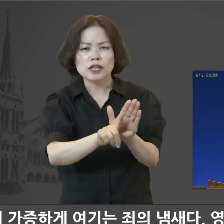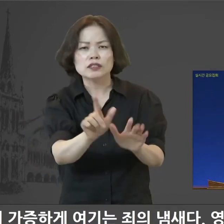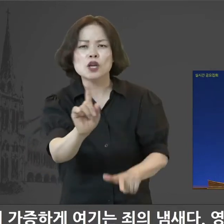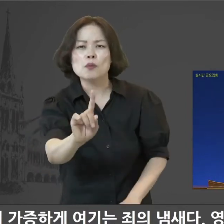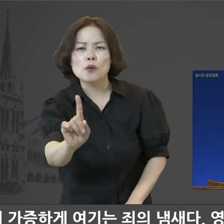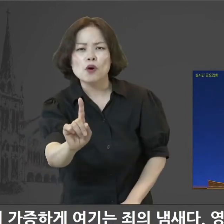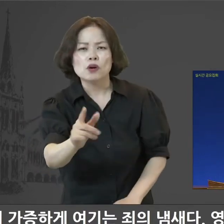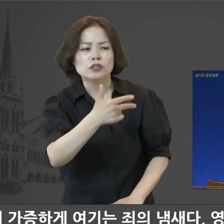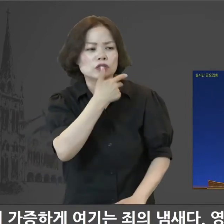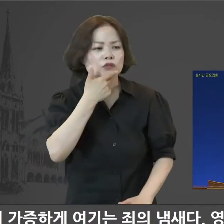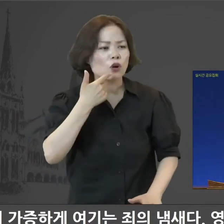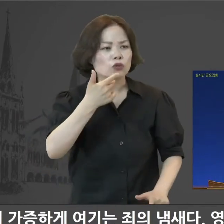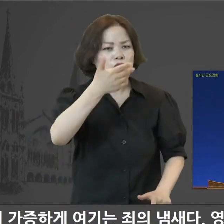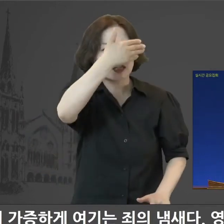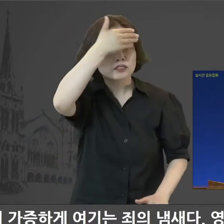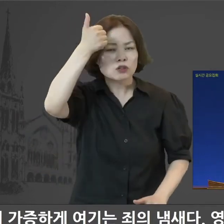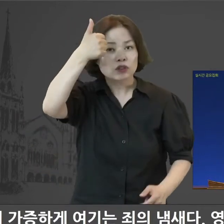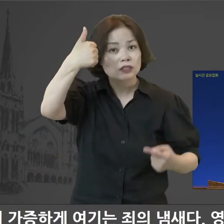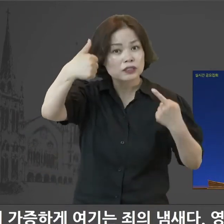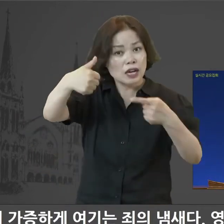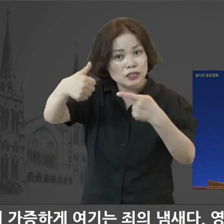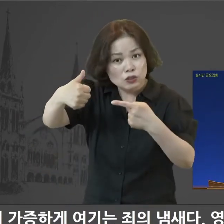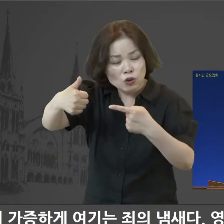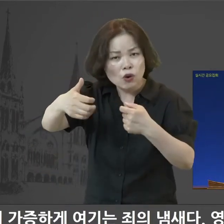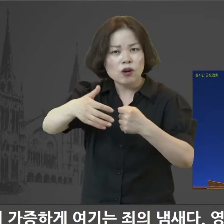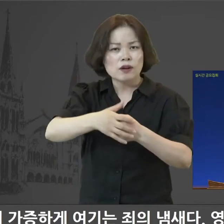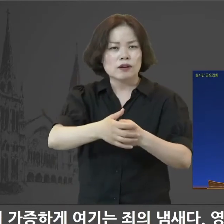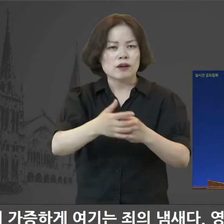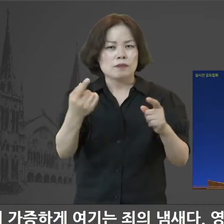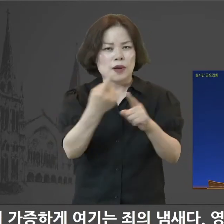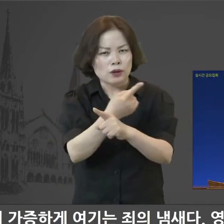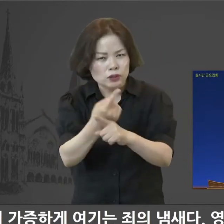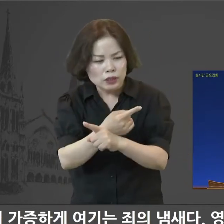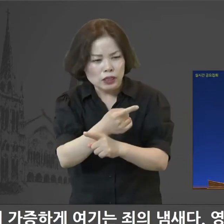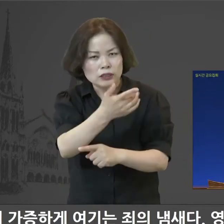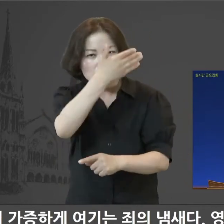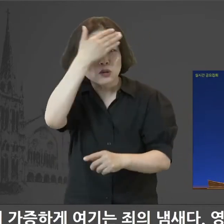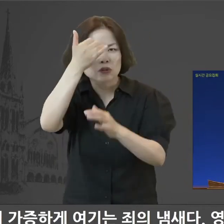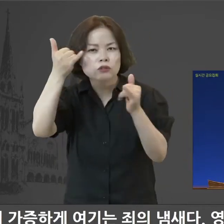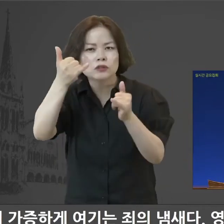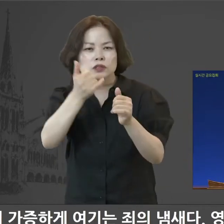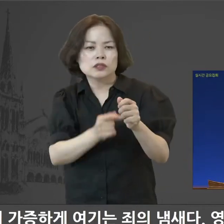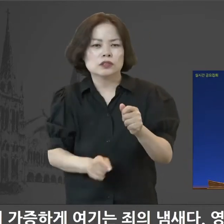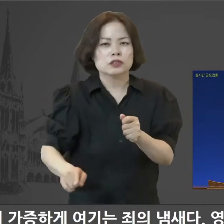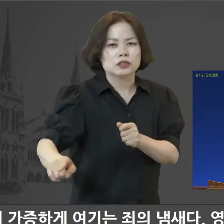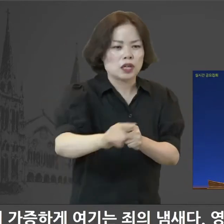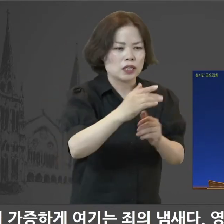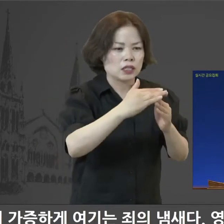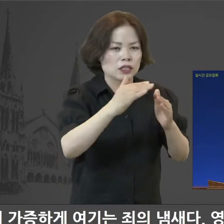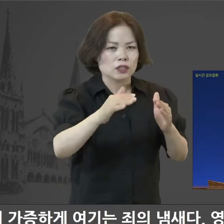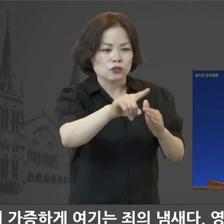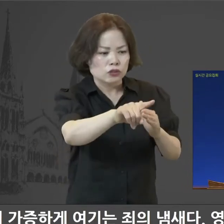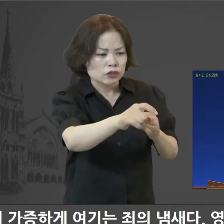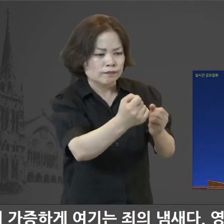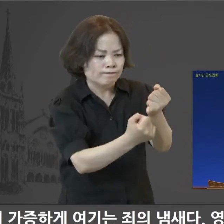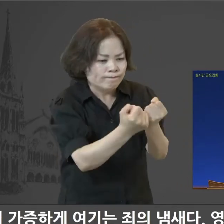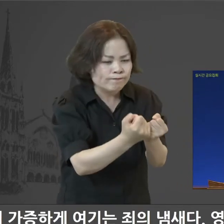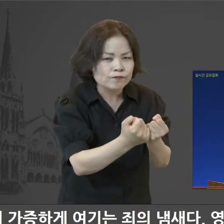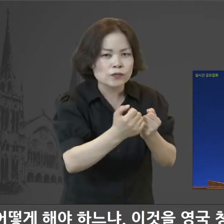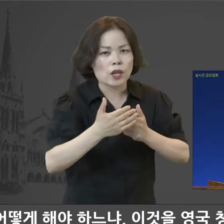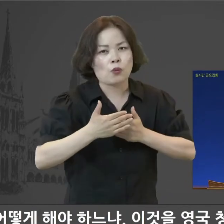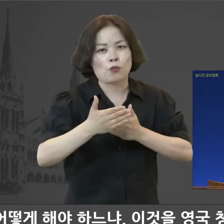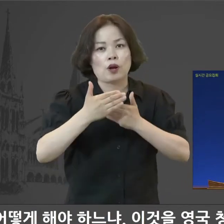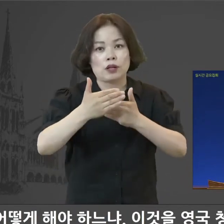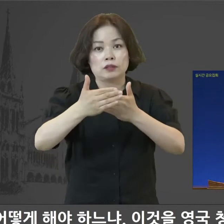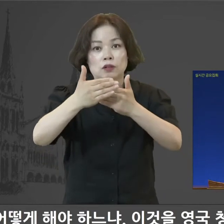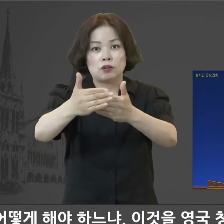전국 영국에 있는 청년들에게 가르치고 계몽하고 그것을 그 청년들이 앞장서서 이웃을 설득하고, 이런 과정